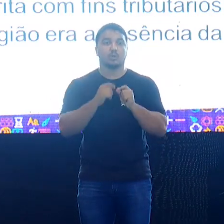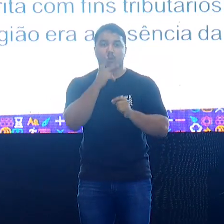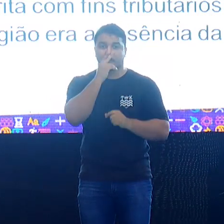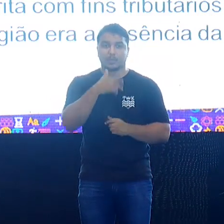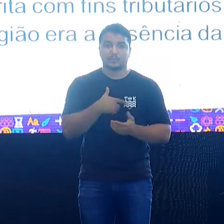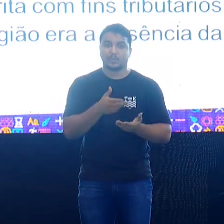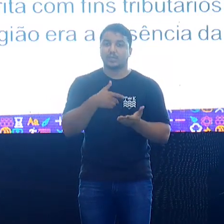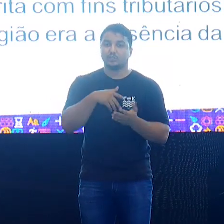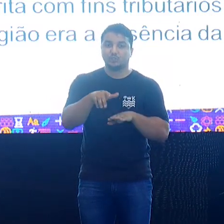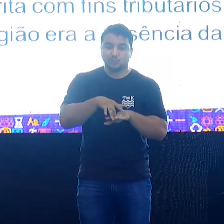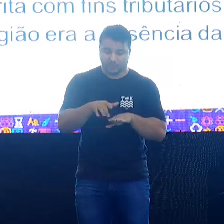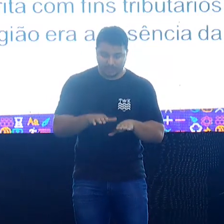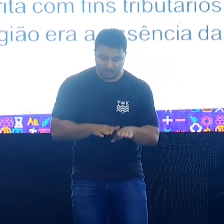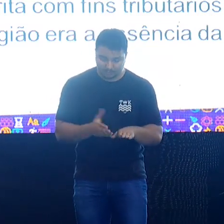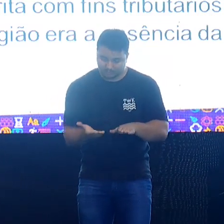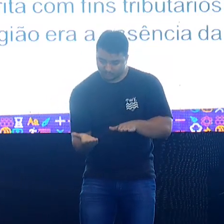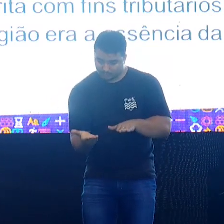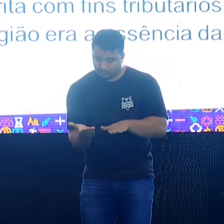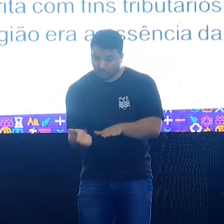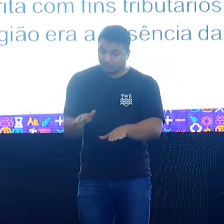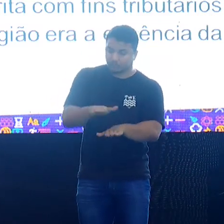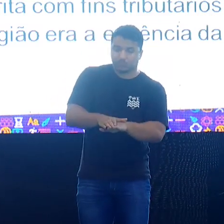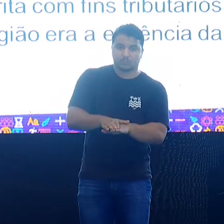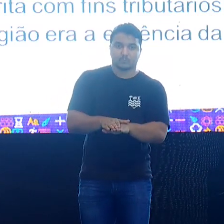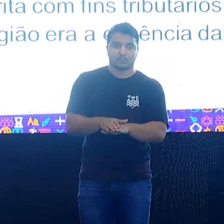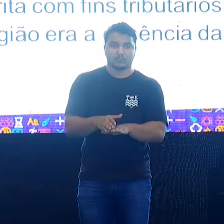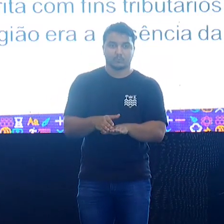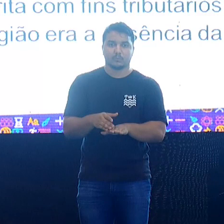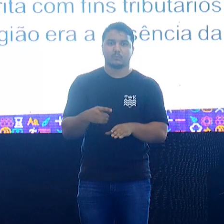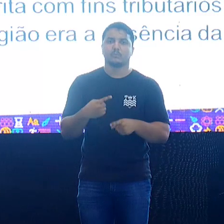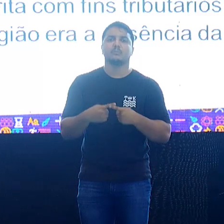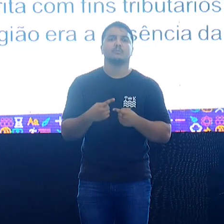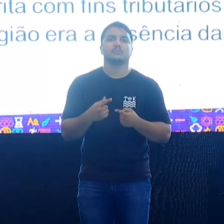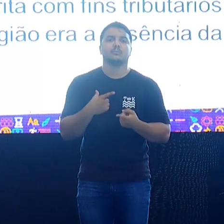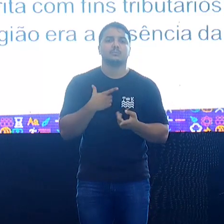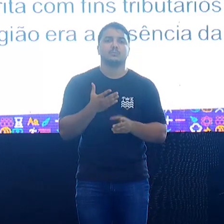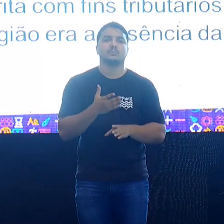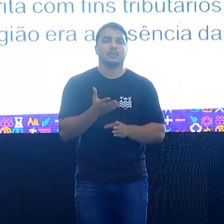desemborca chinela, né?